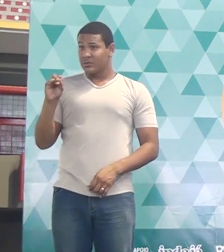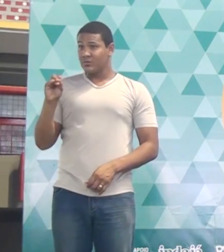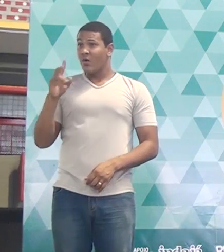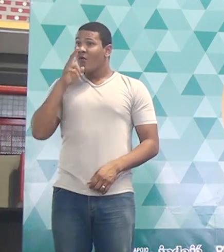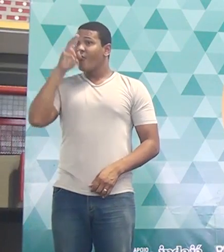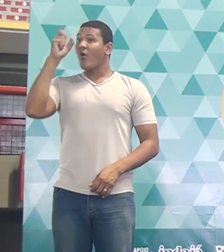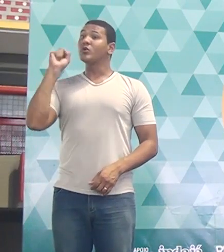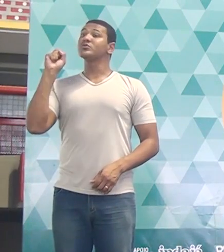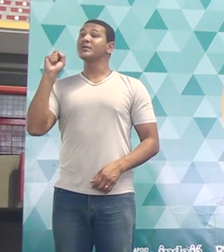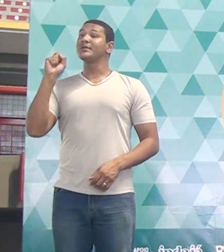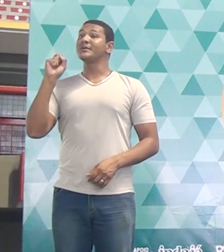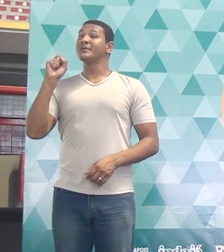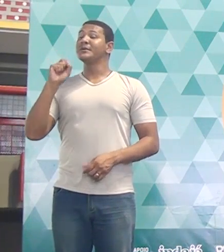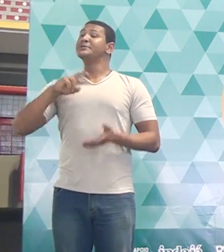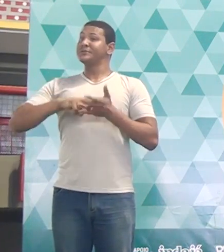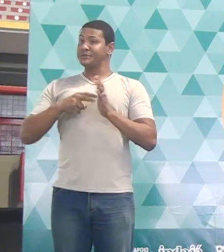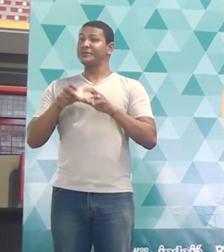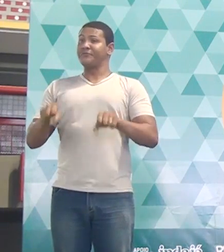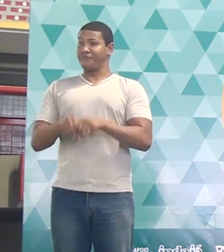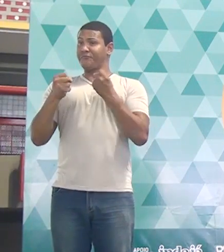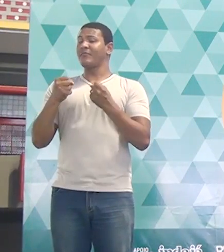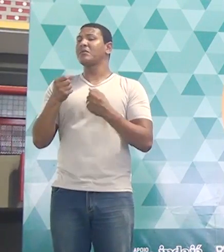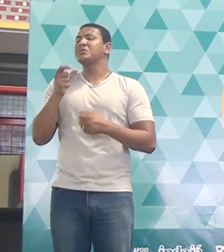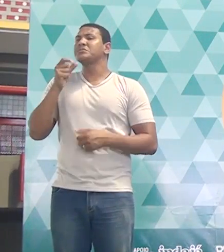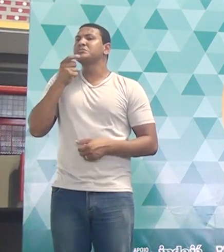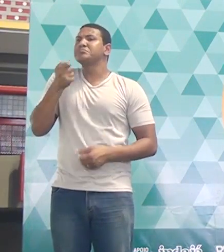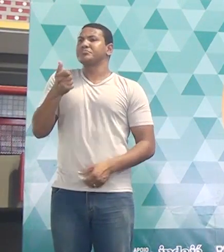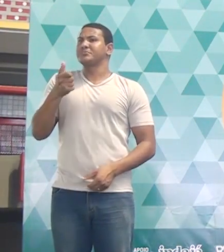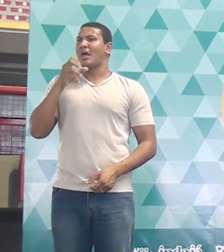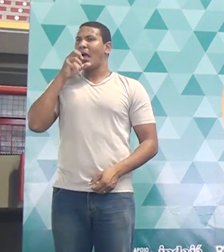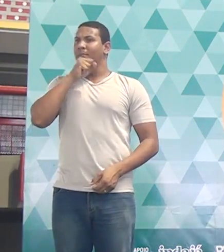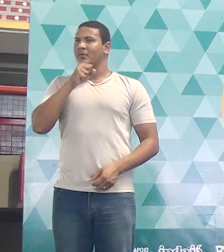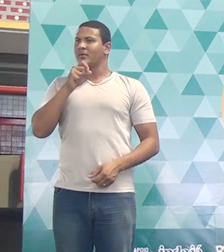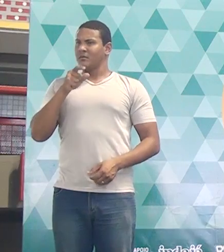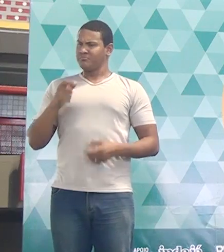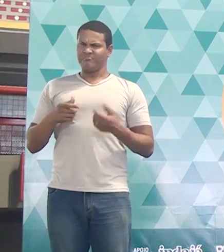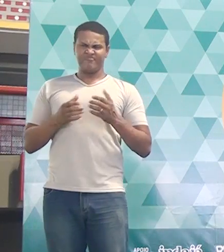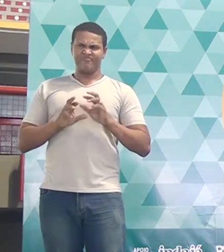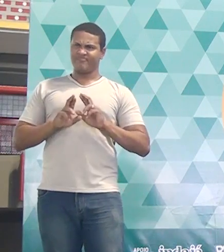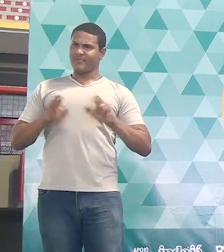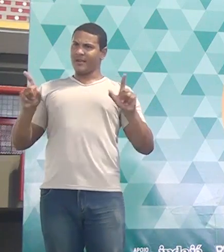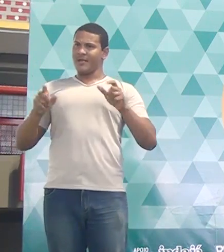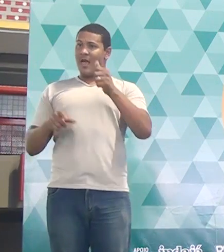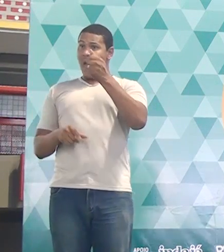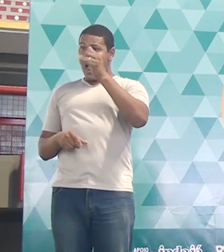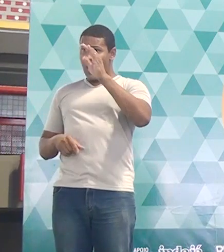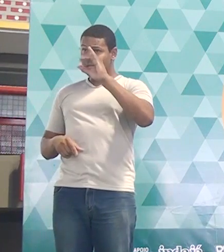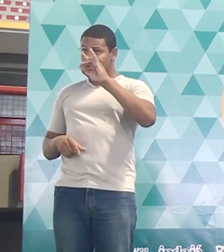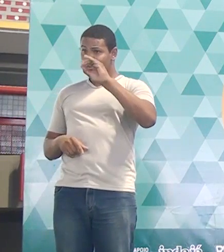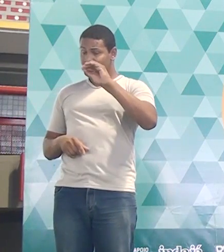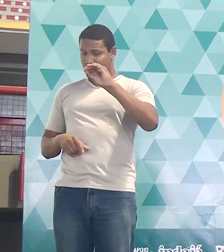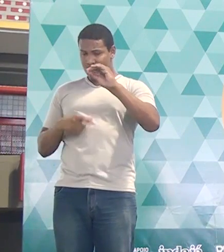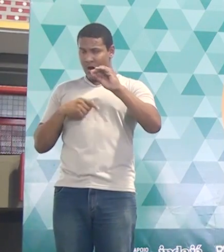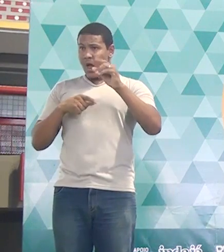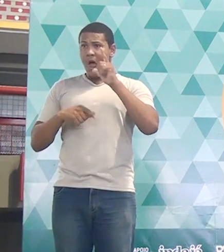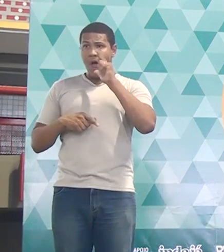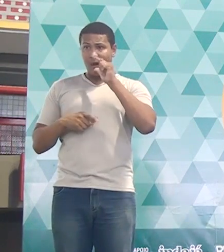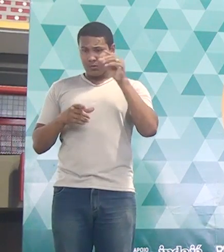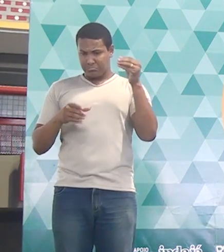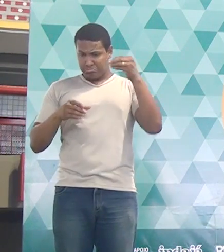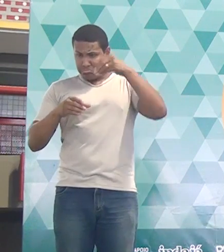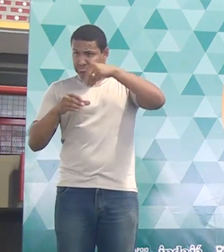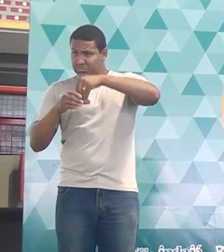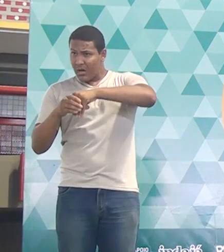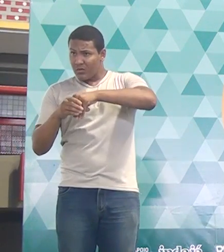porque é quando ele quebra que ele libera os íons, e aí eu vou ter a condutividade elétrica. Existem ácidos que eu pego